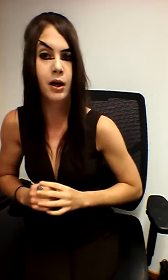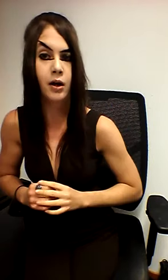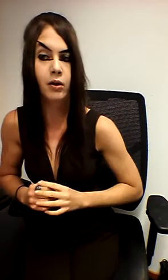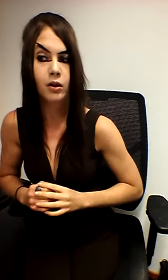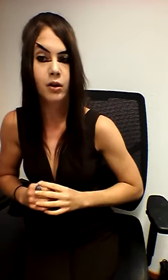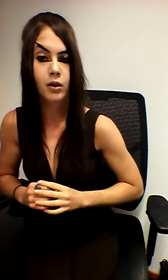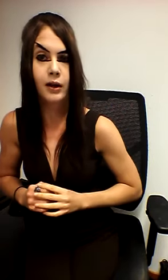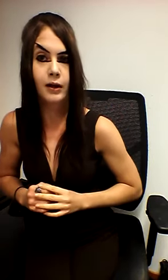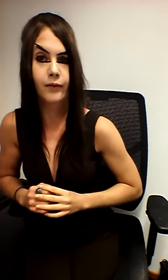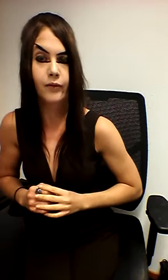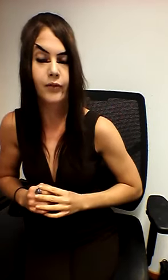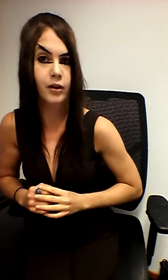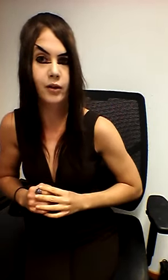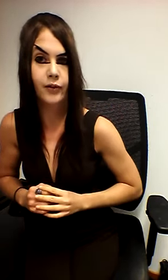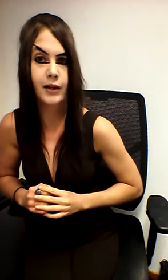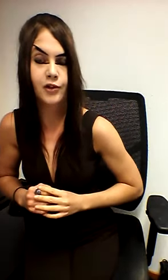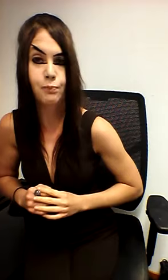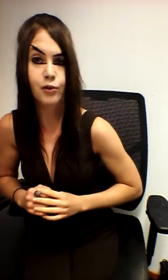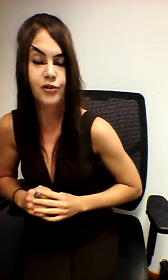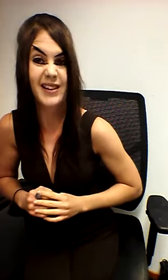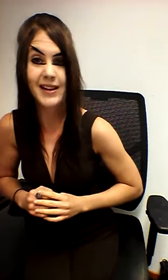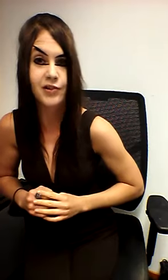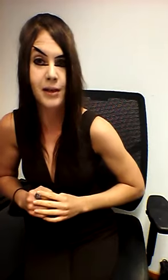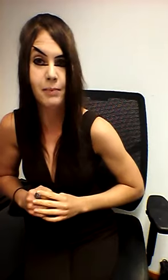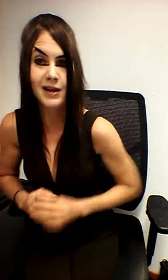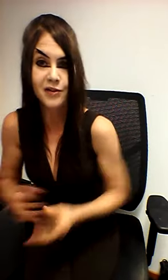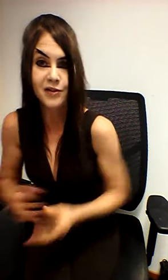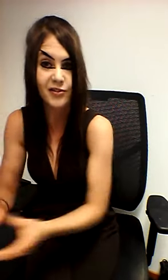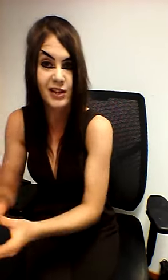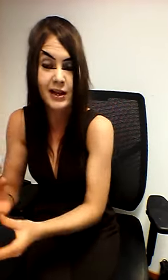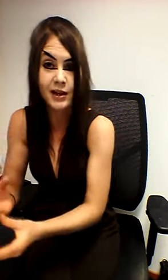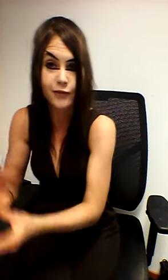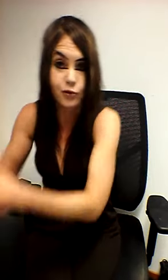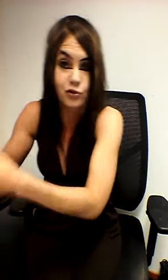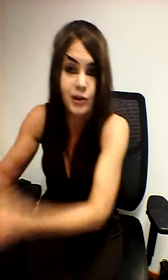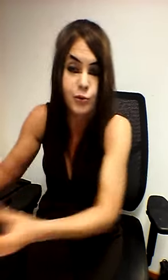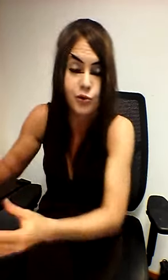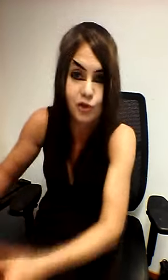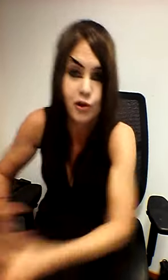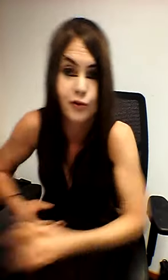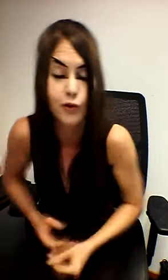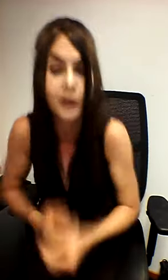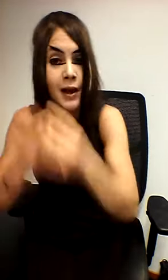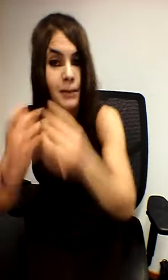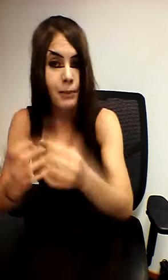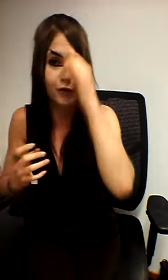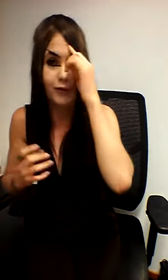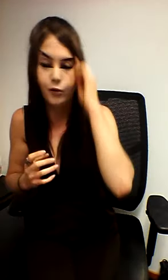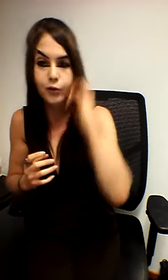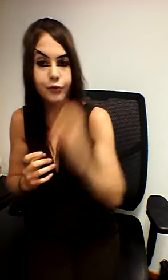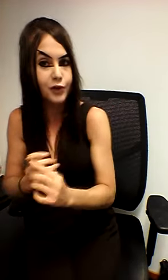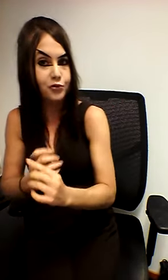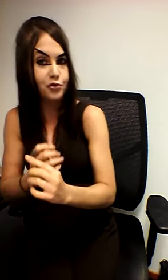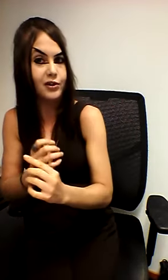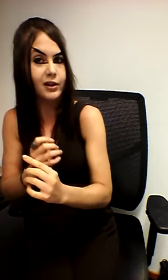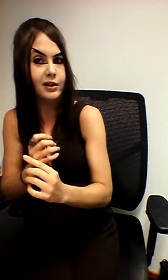optimaal, ja, dan gaat het sporten extra bijna dat dieet, wat dus niet goed zorgt voor het behoud van een goede voedingsstoestand in het